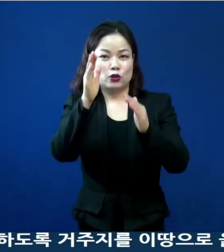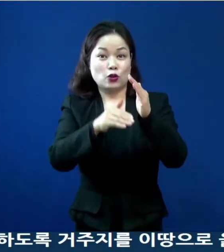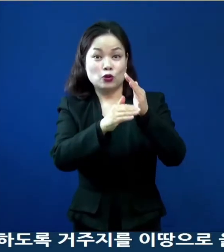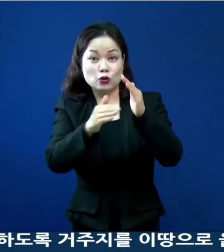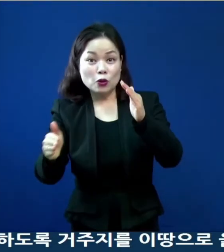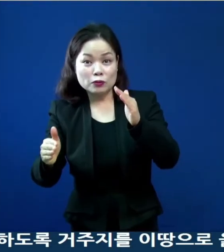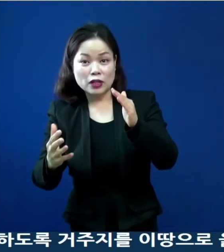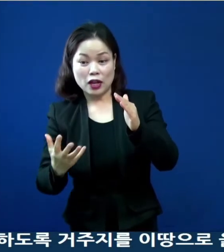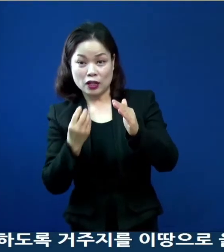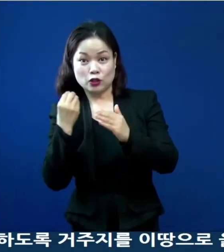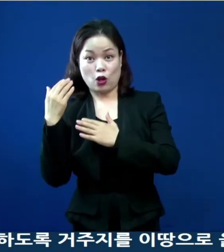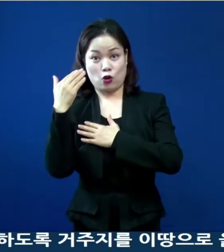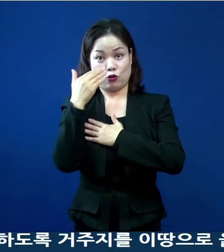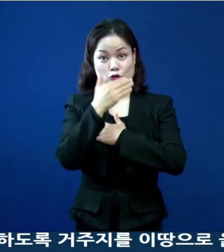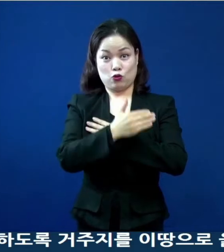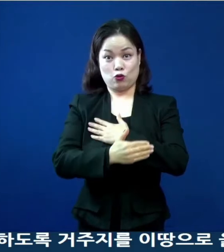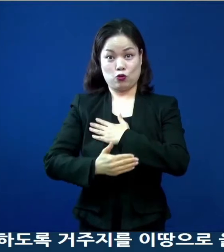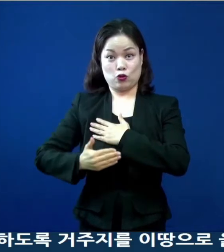성도님들 성육신을